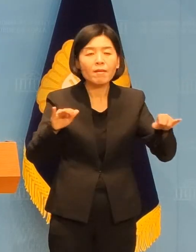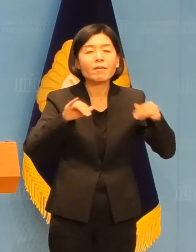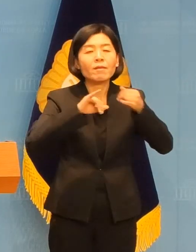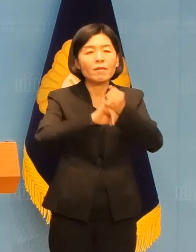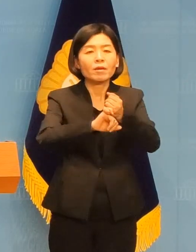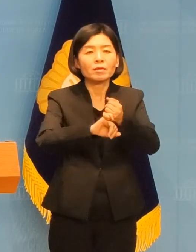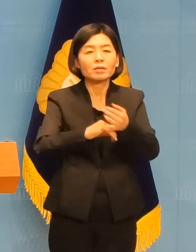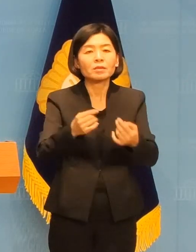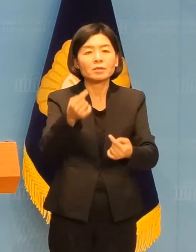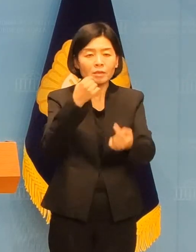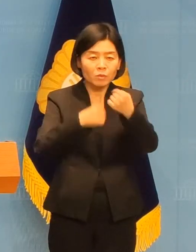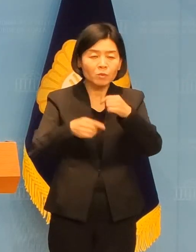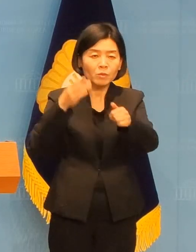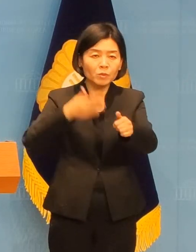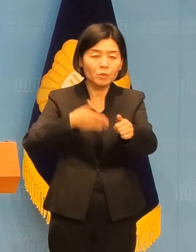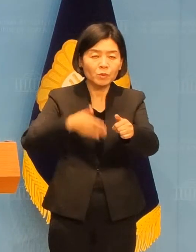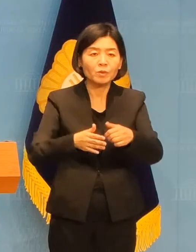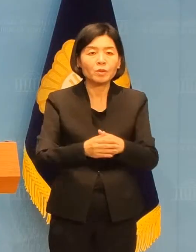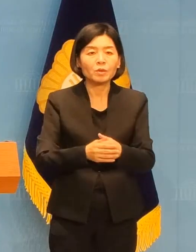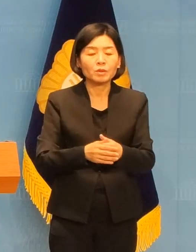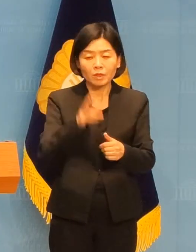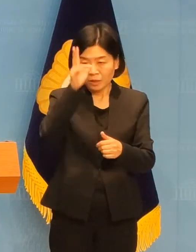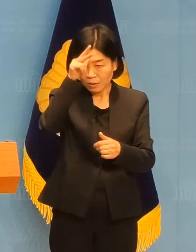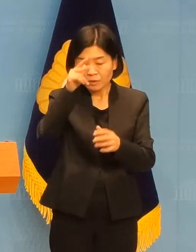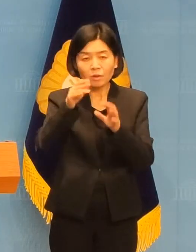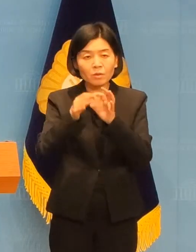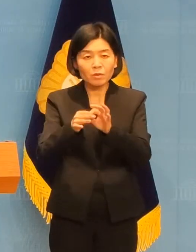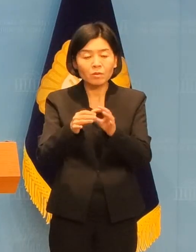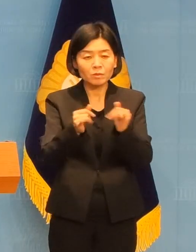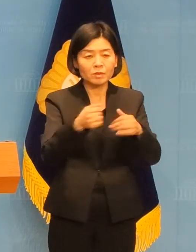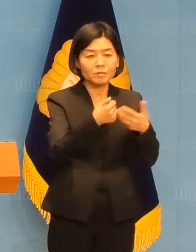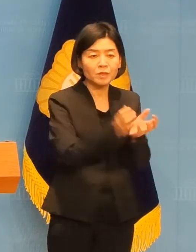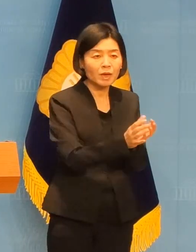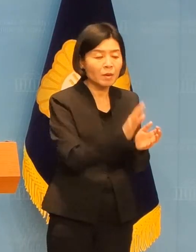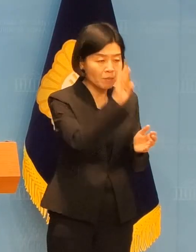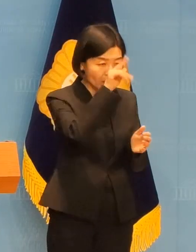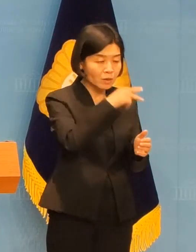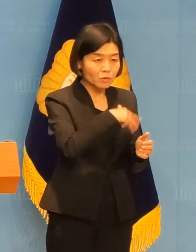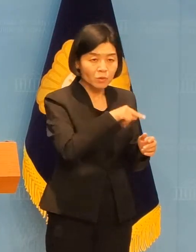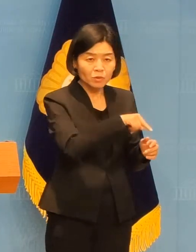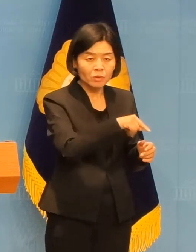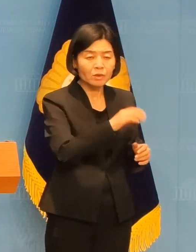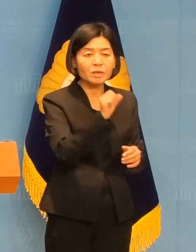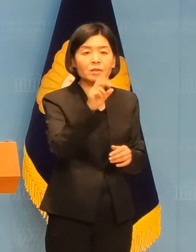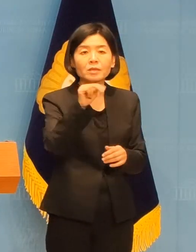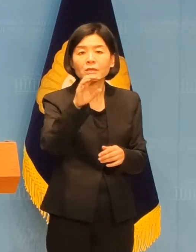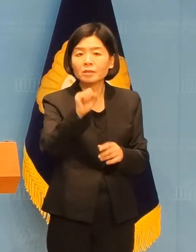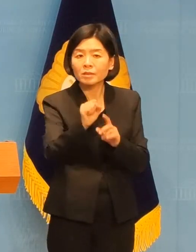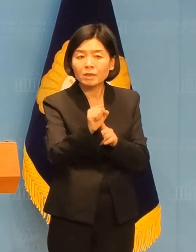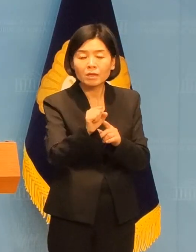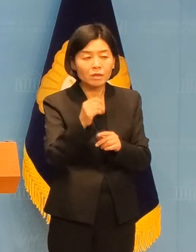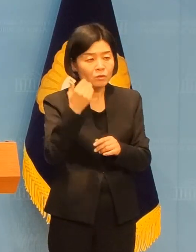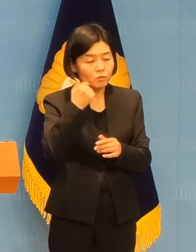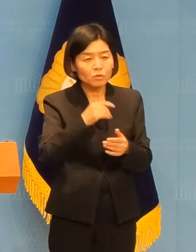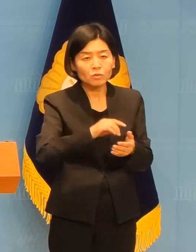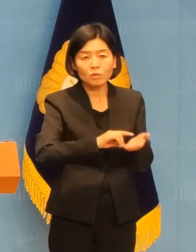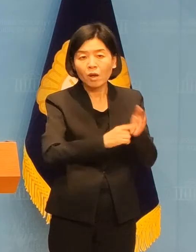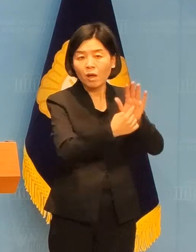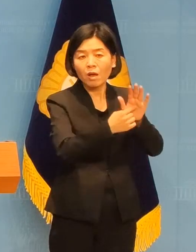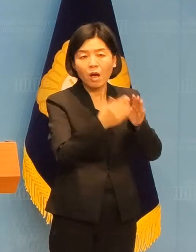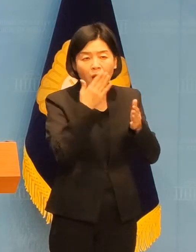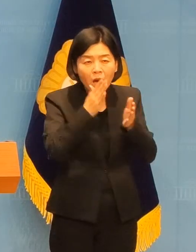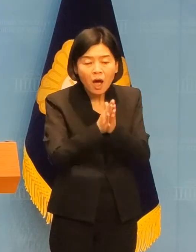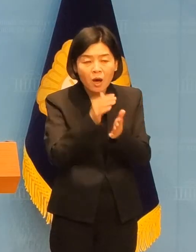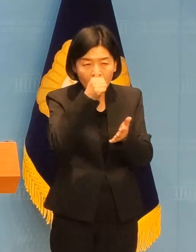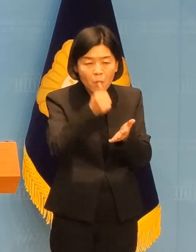제보 부탁드리겠습니다. 경찰 대응 보고입니다. 국민의힘 박모 의원은 자신의 SNS에 특정 인물을 공범으로